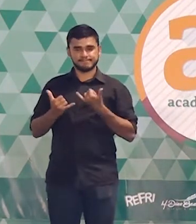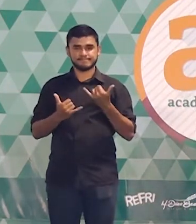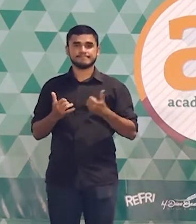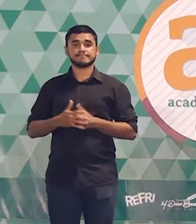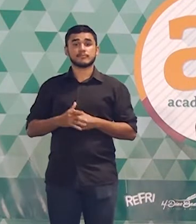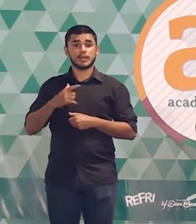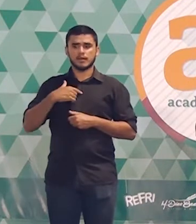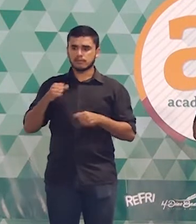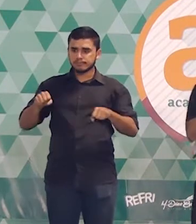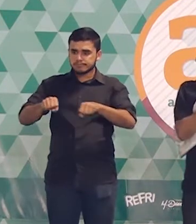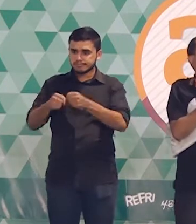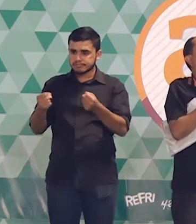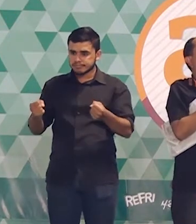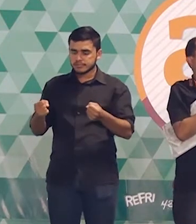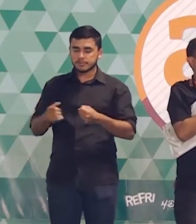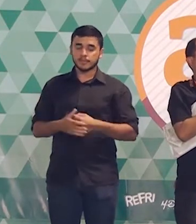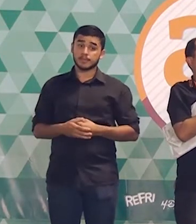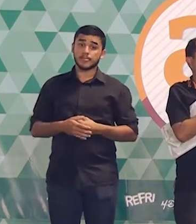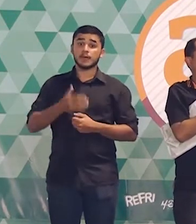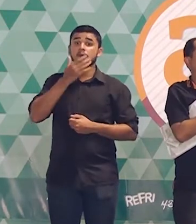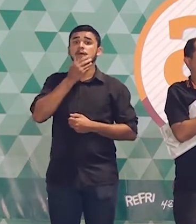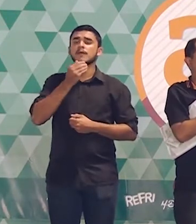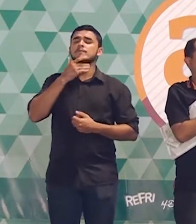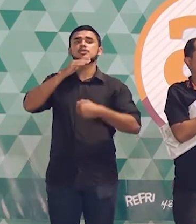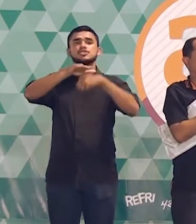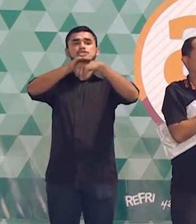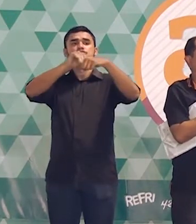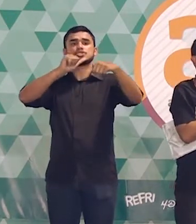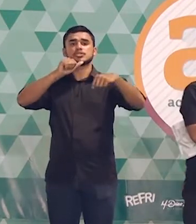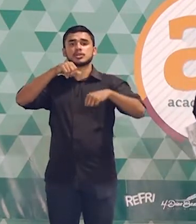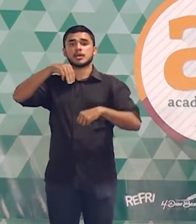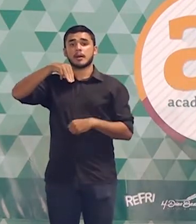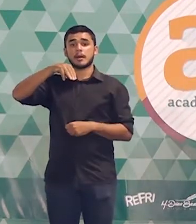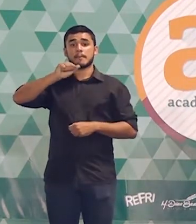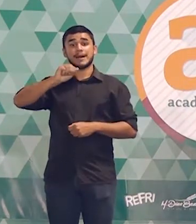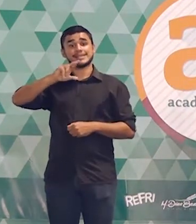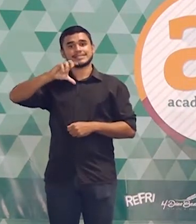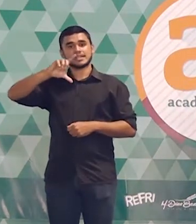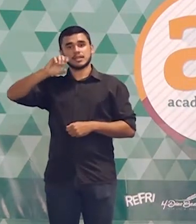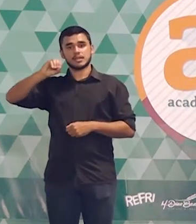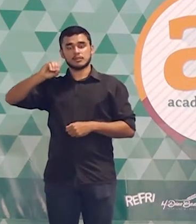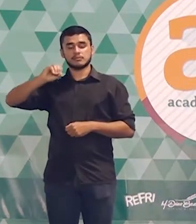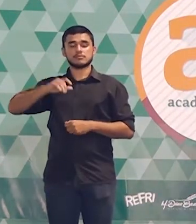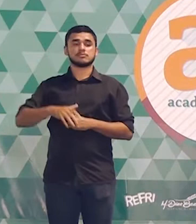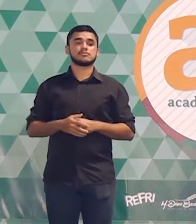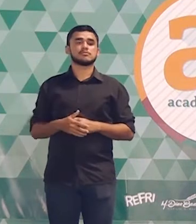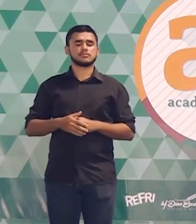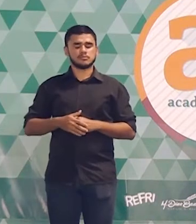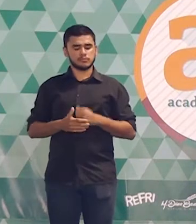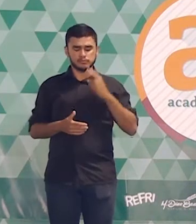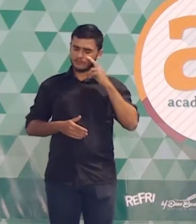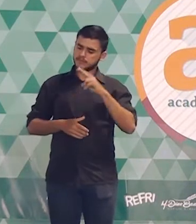quebraram. O autor foi chamado, né? O artista, Marcel Duchamp. Ele chegou, viu,